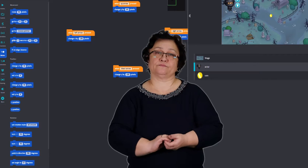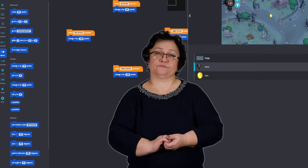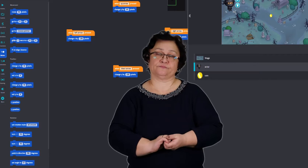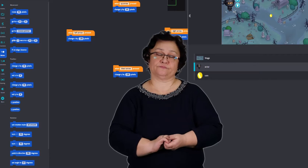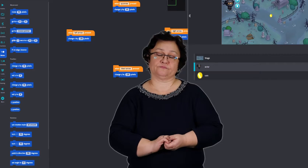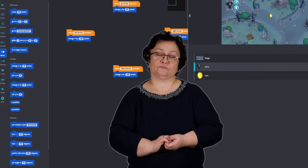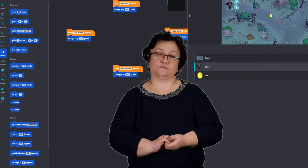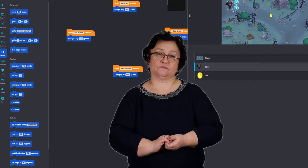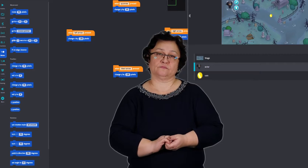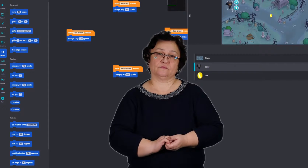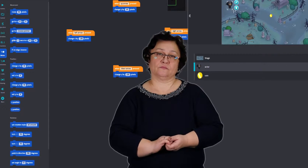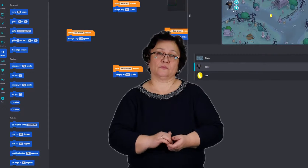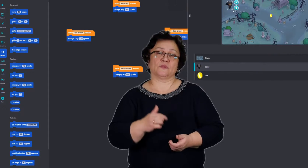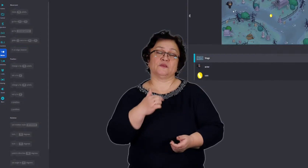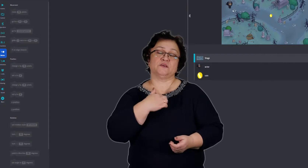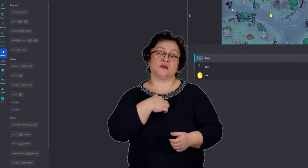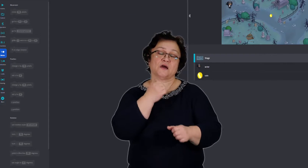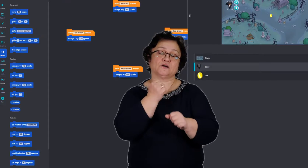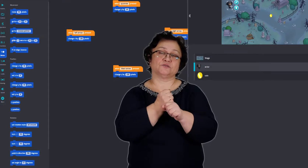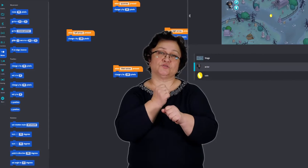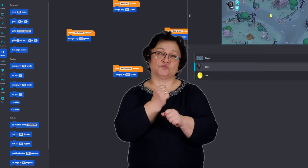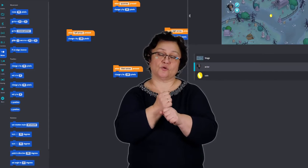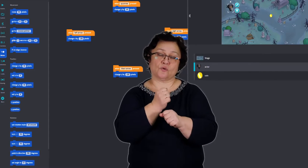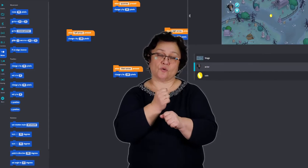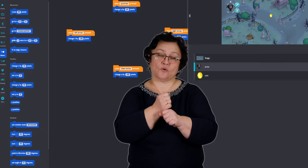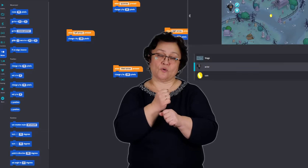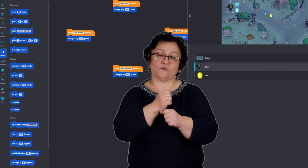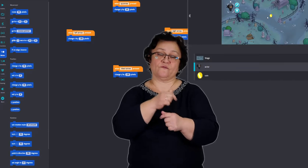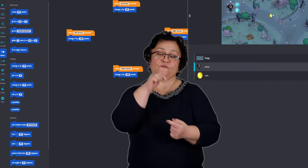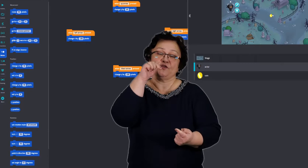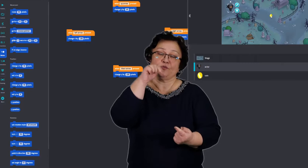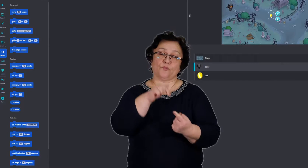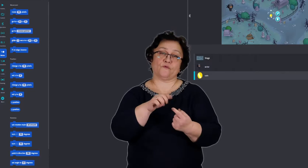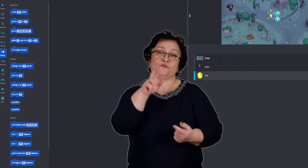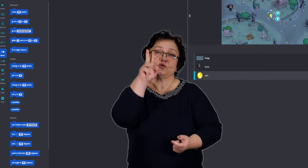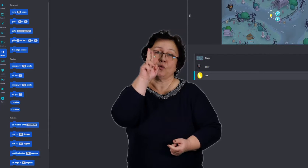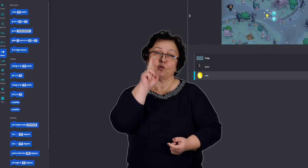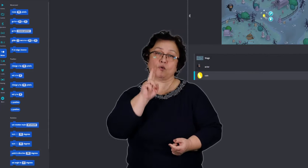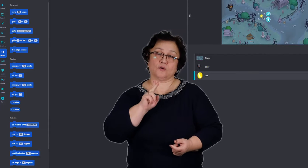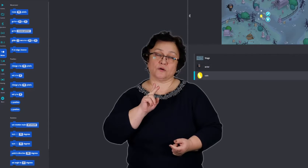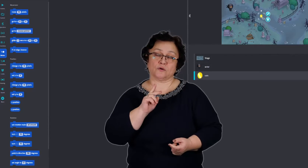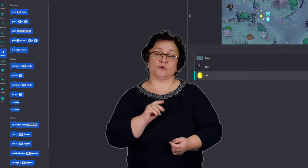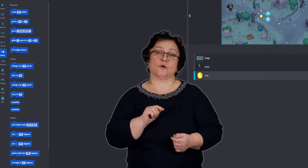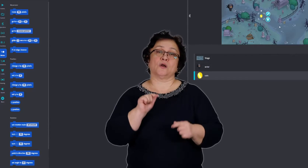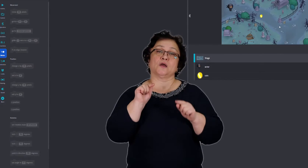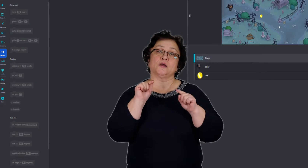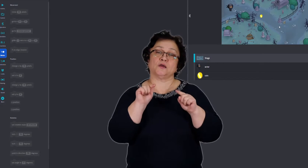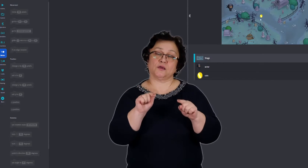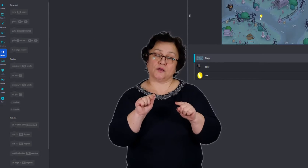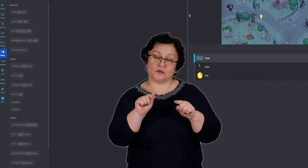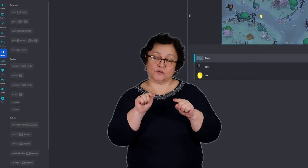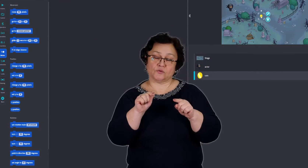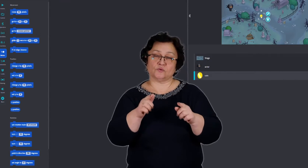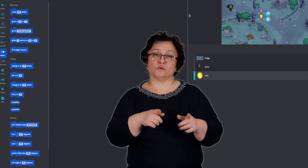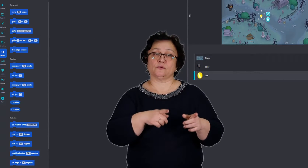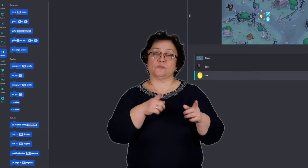От, я зроблю його відповідного кольору. І тепер переходимо на